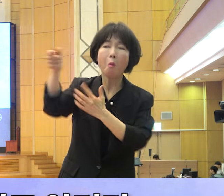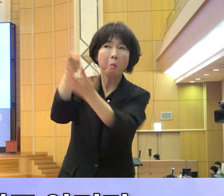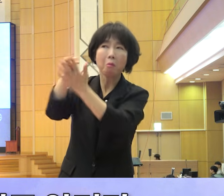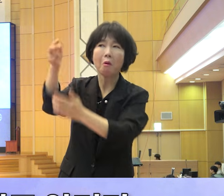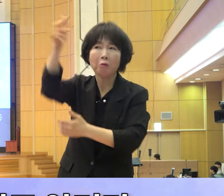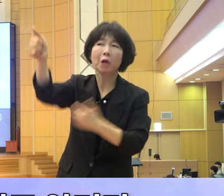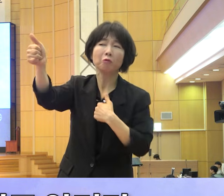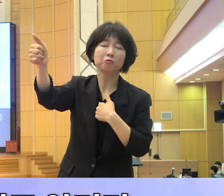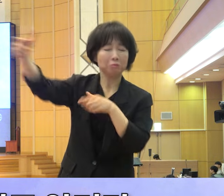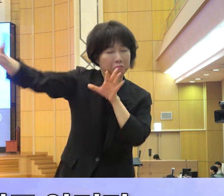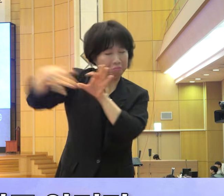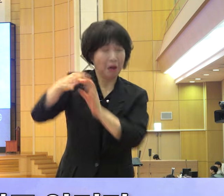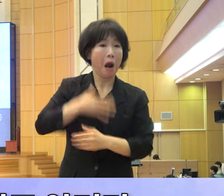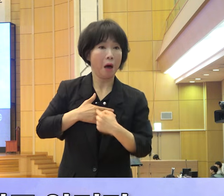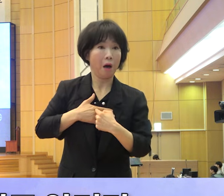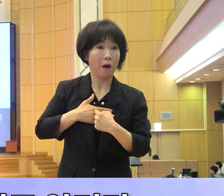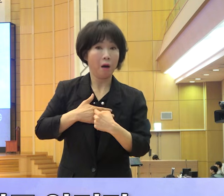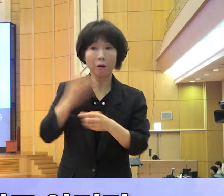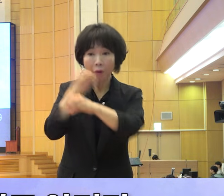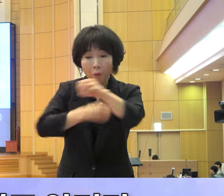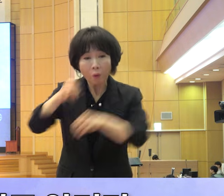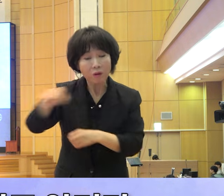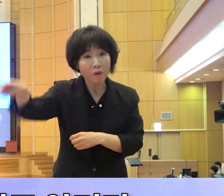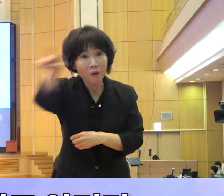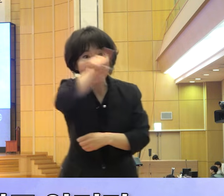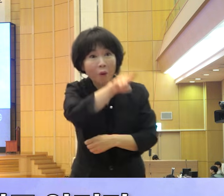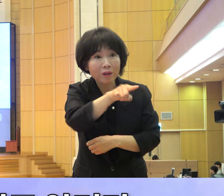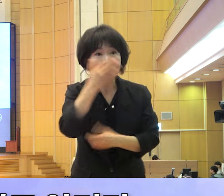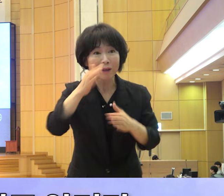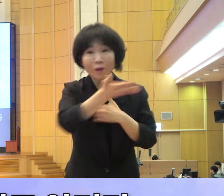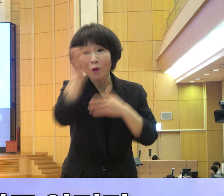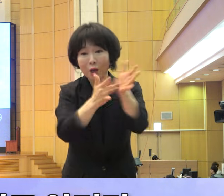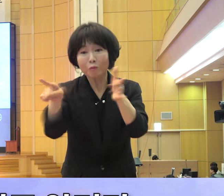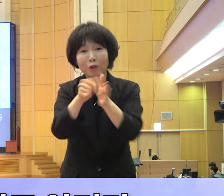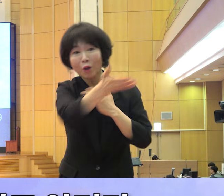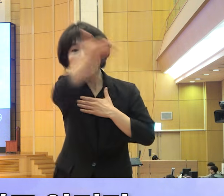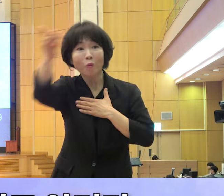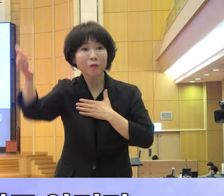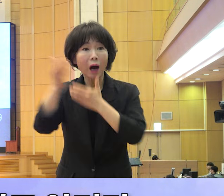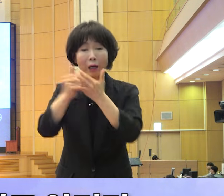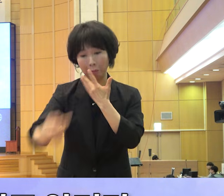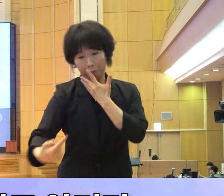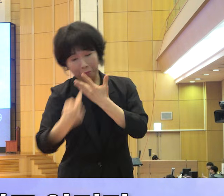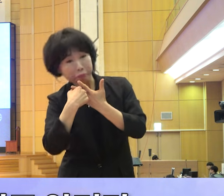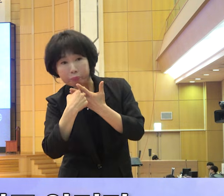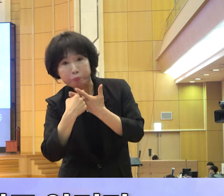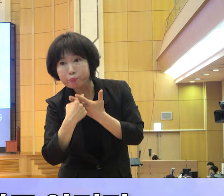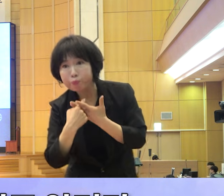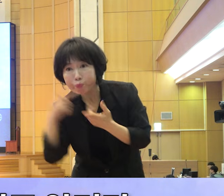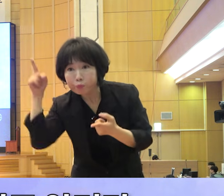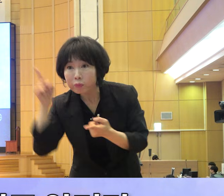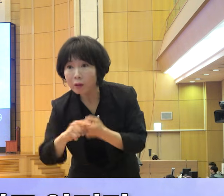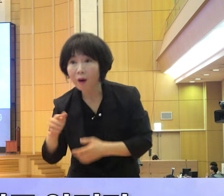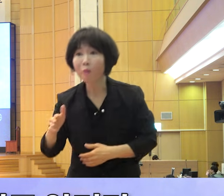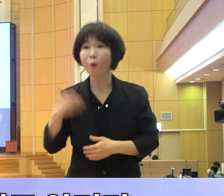나귀도 주인의 구유를 아는데 이스라엘은, 하나님의